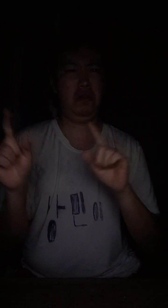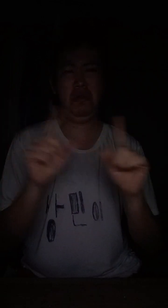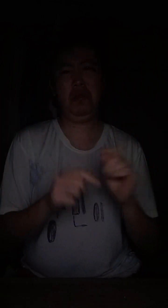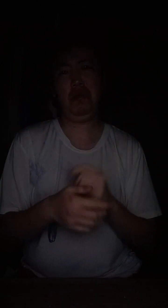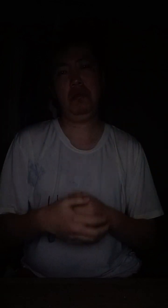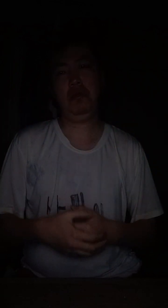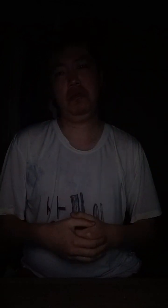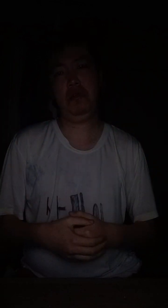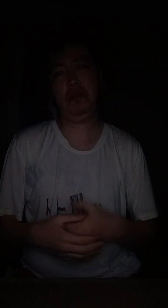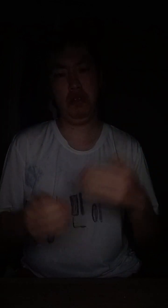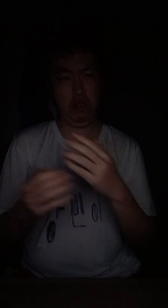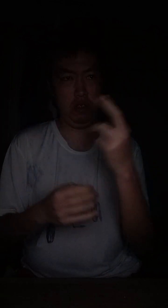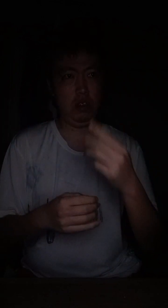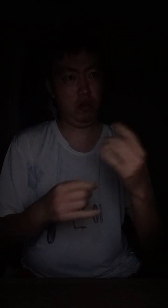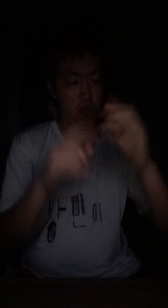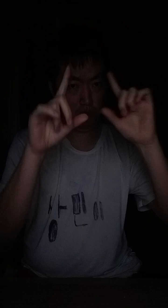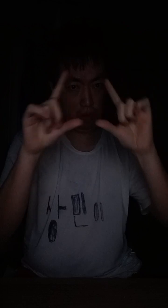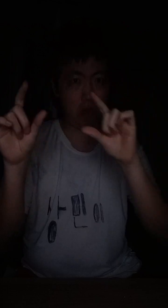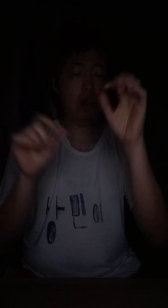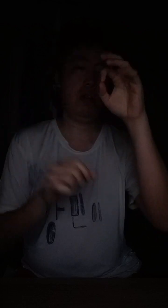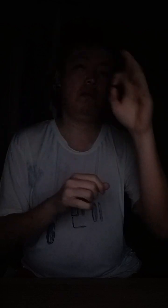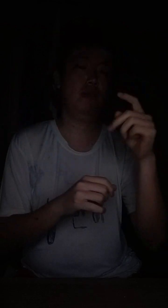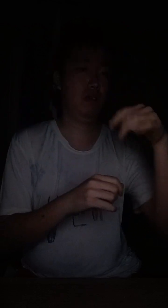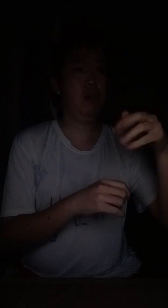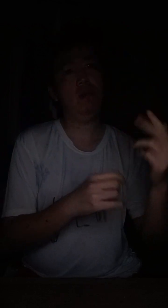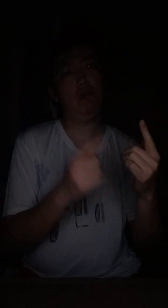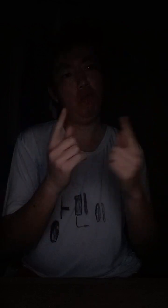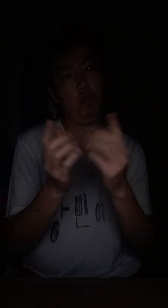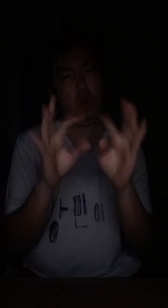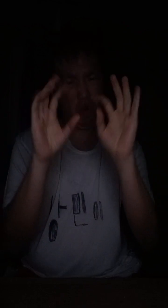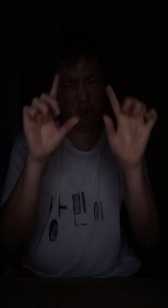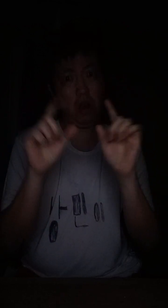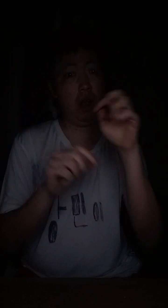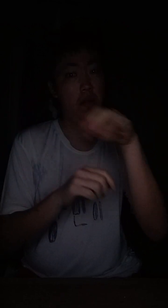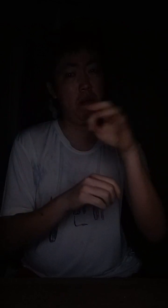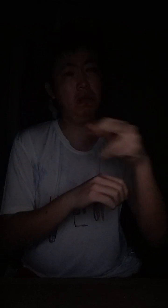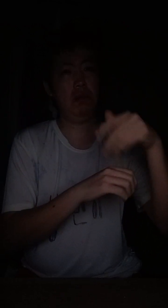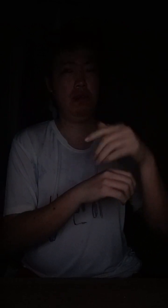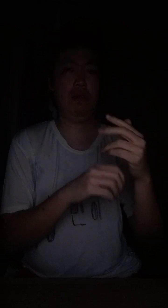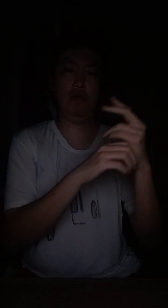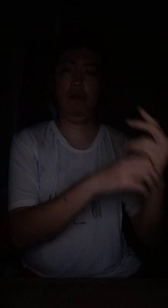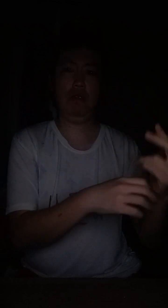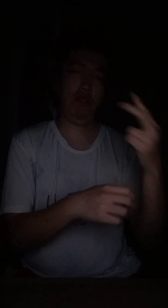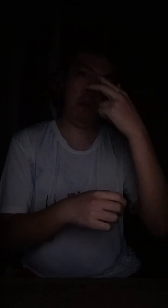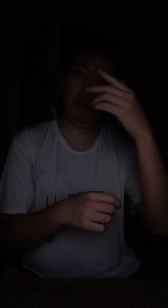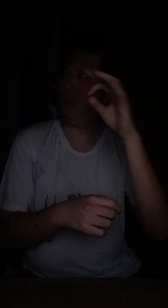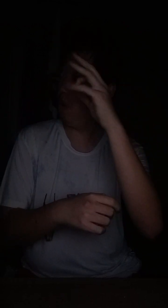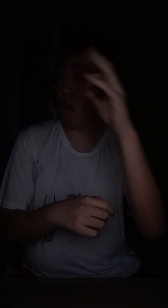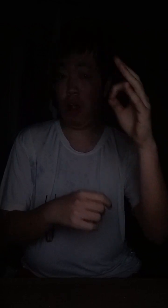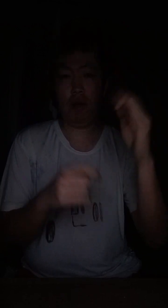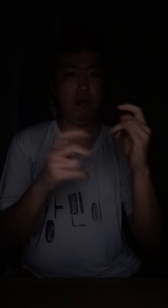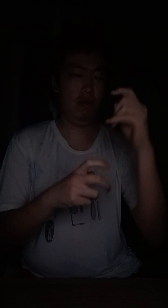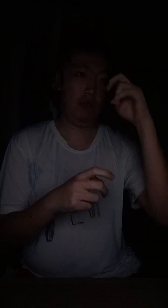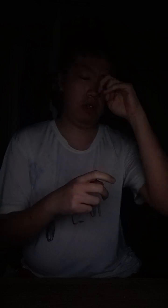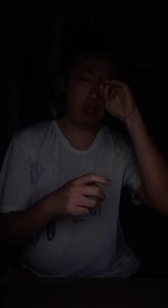지난해 충북에서 적발된 몰카 범죄는 전년도에 비해 무려 41%나 증가했고 최근 5년간 계속 증가 추세를